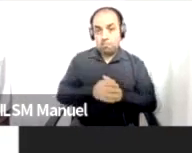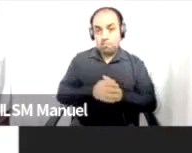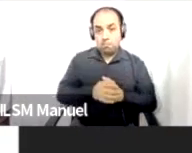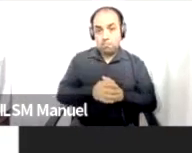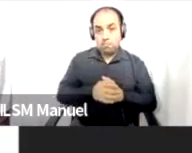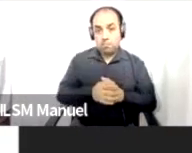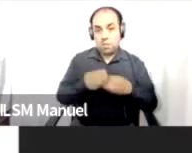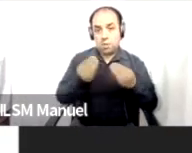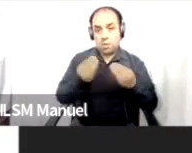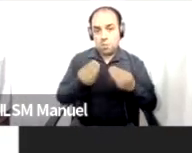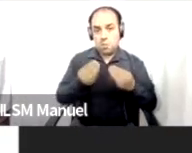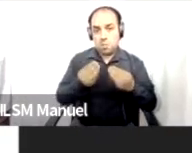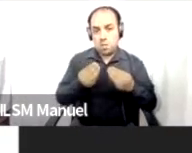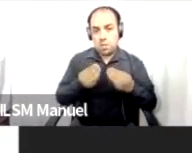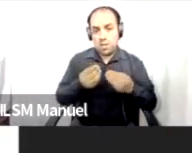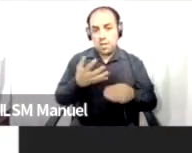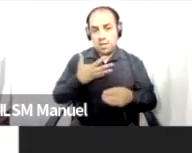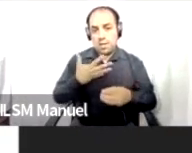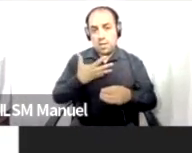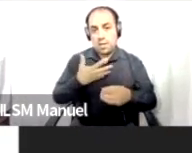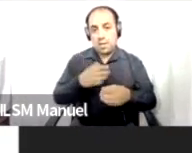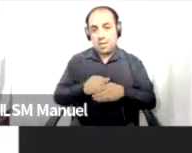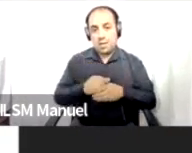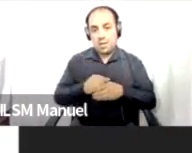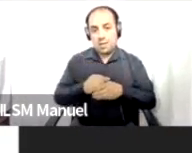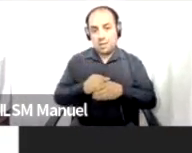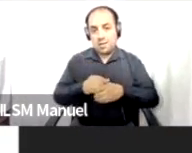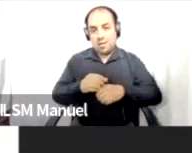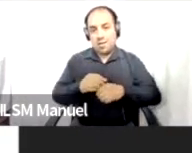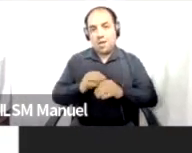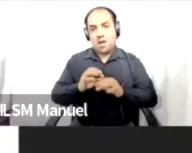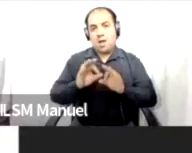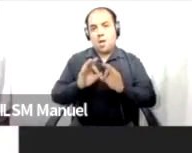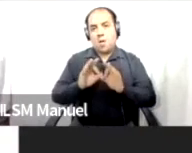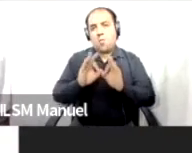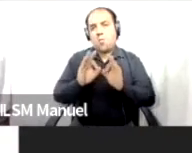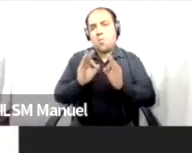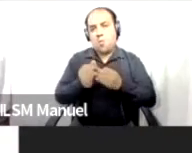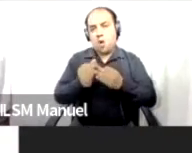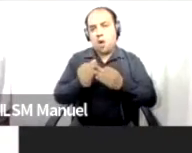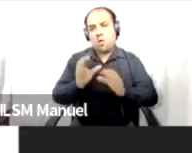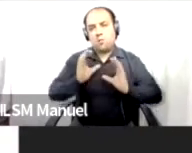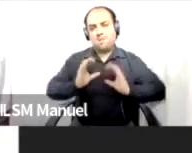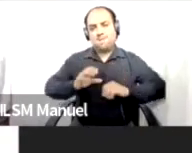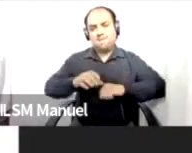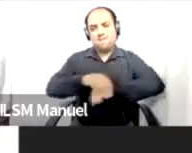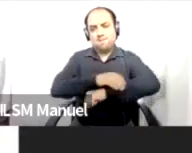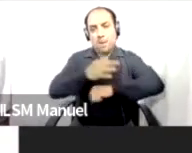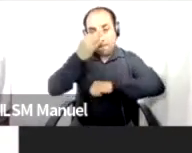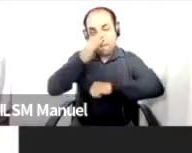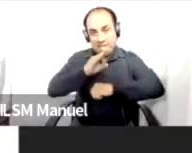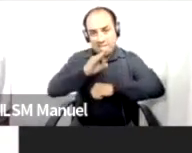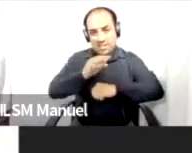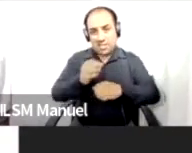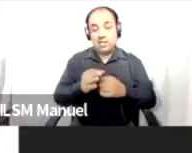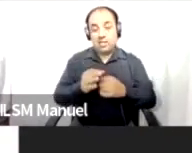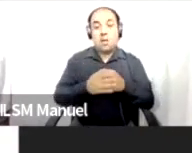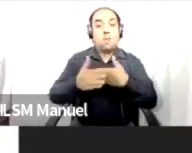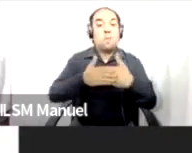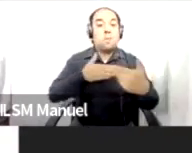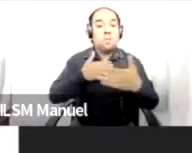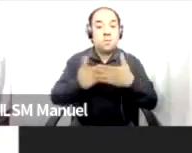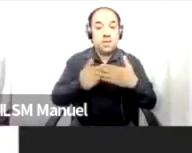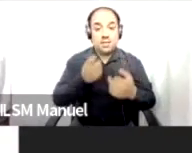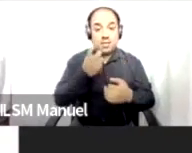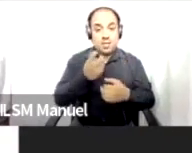son amputadas, pues tienen prótesis de última generación. Y esto nos refuerza precisamente esa